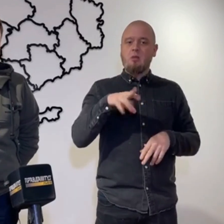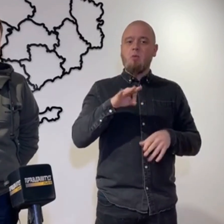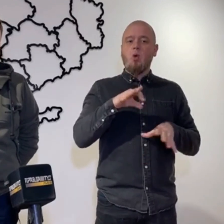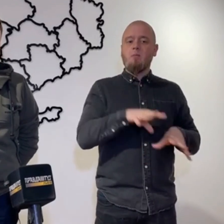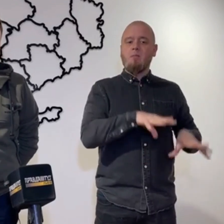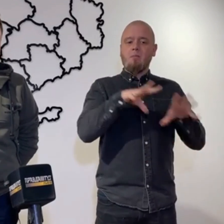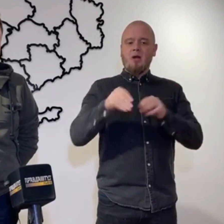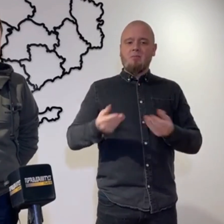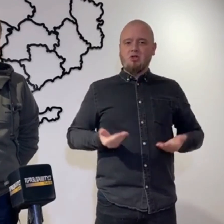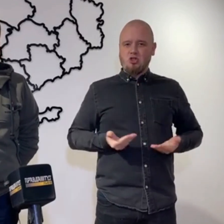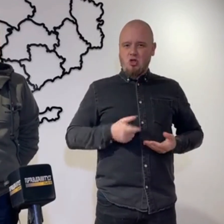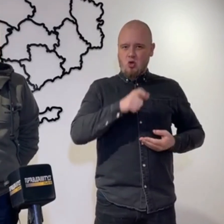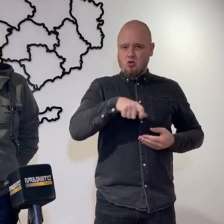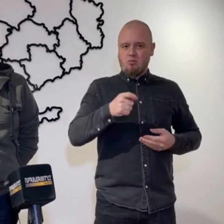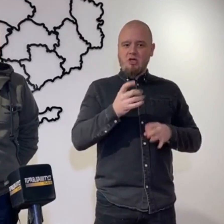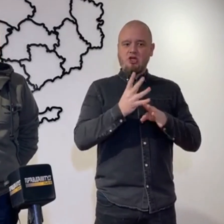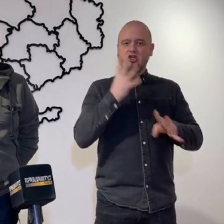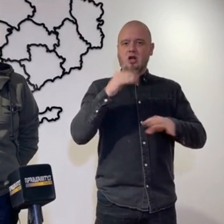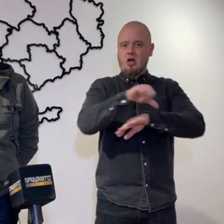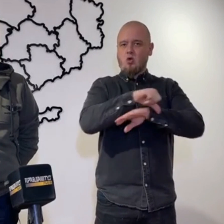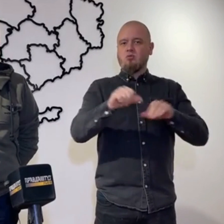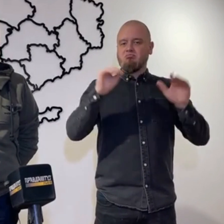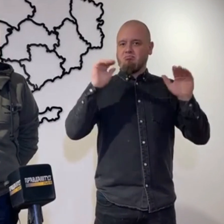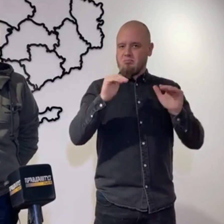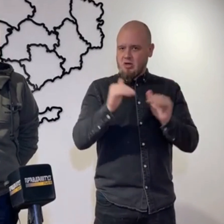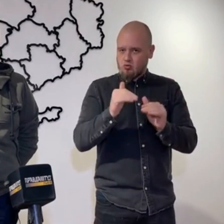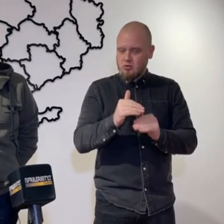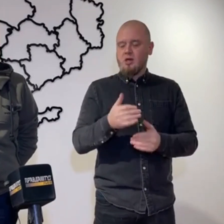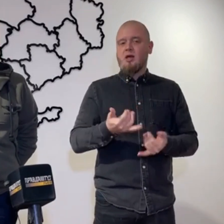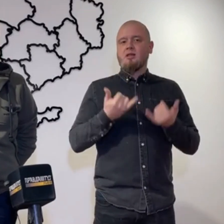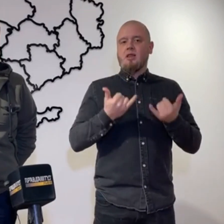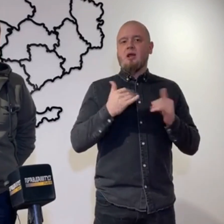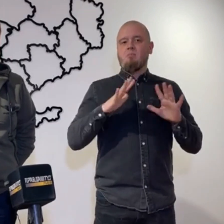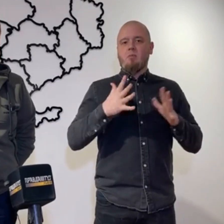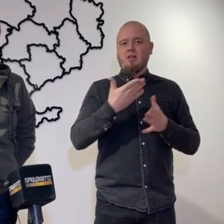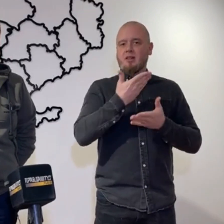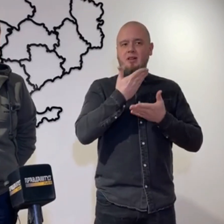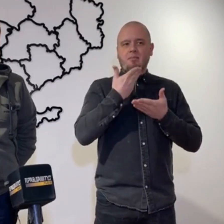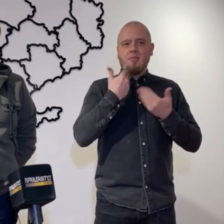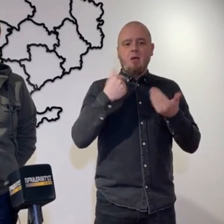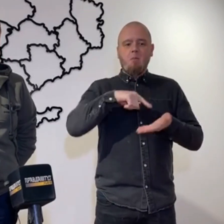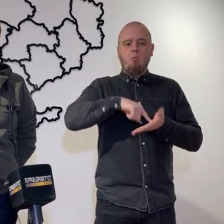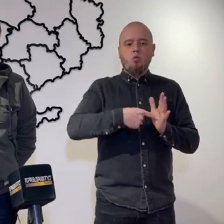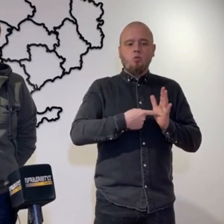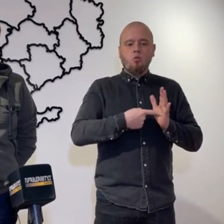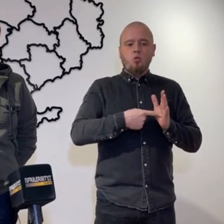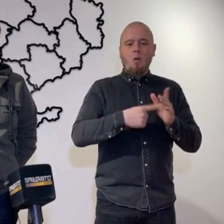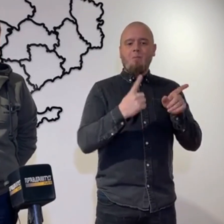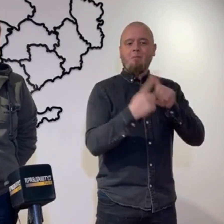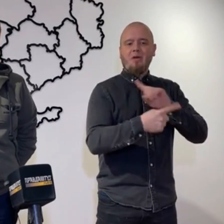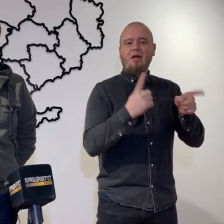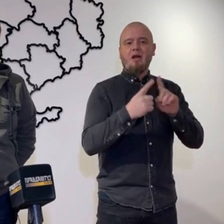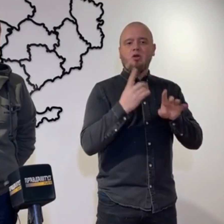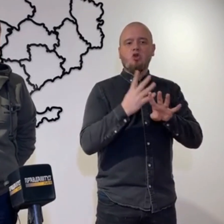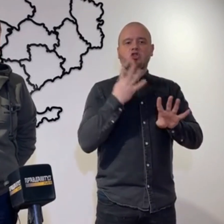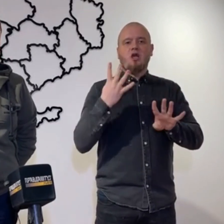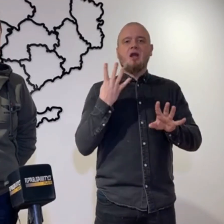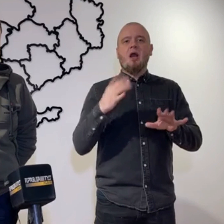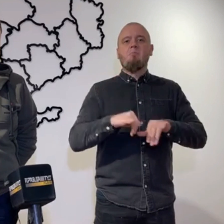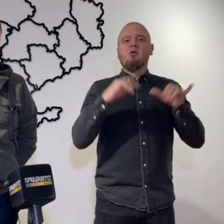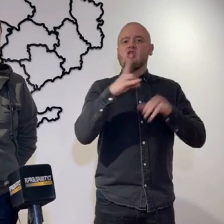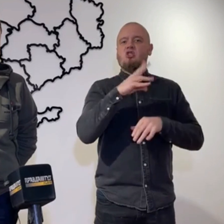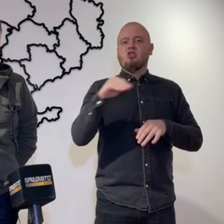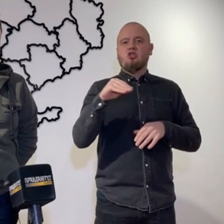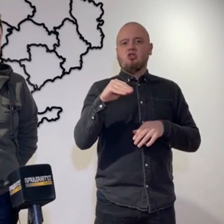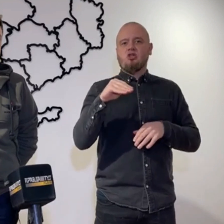переміщених особах черги на кордонах зменшуються. На даний момент немає жодного пункту перетину черги, на якому є більше,